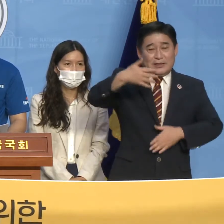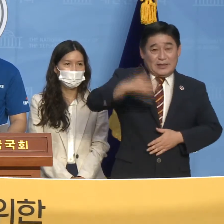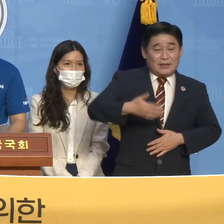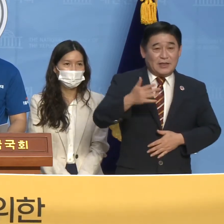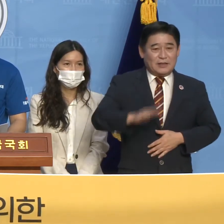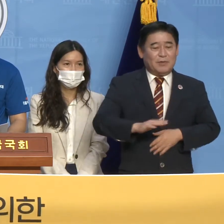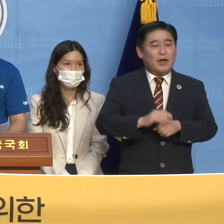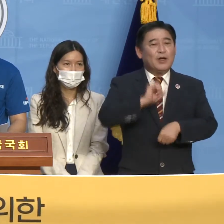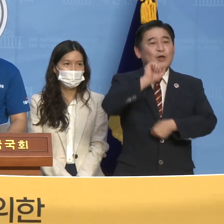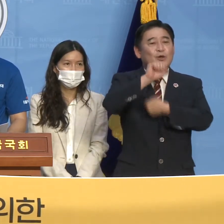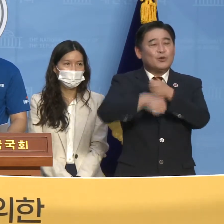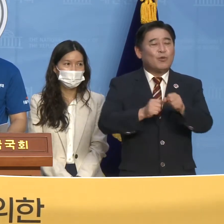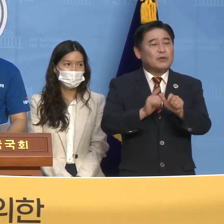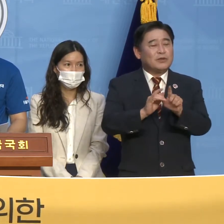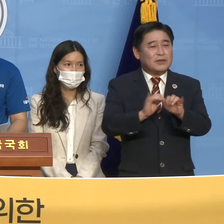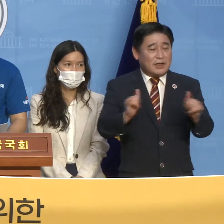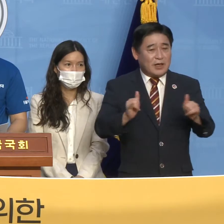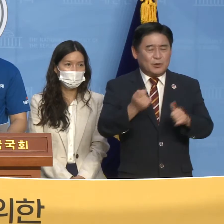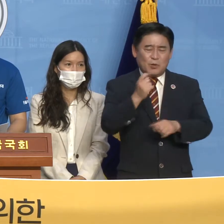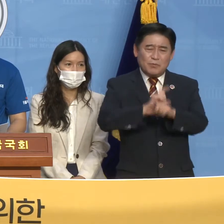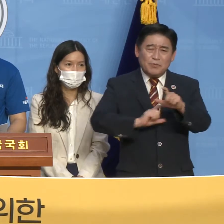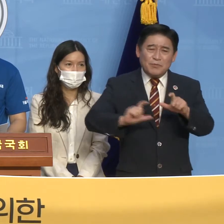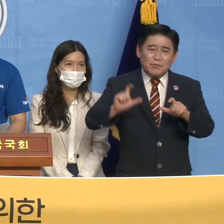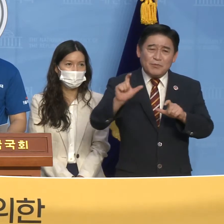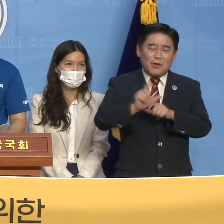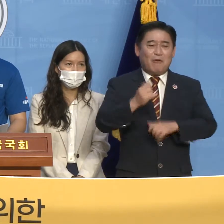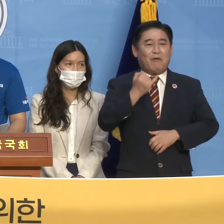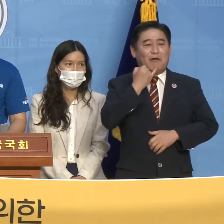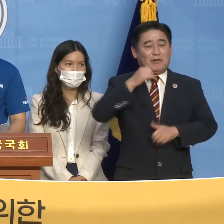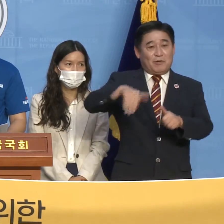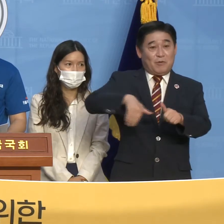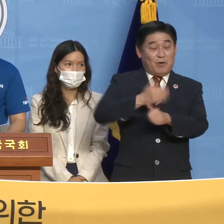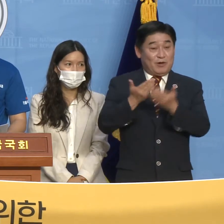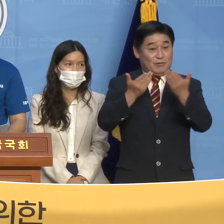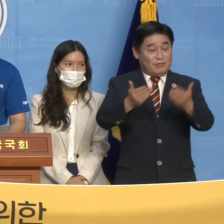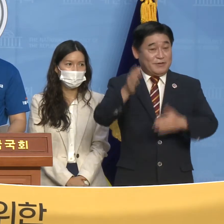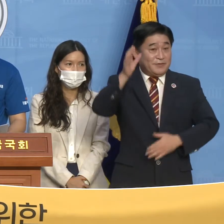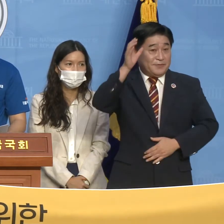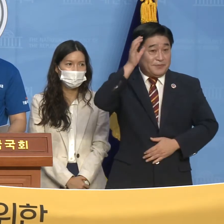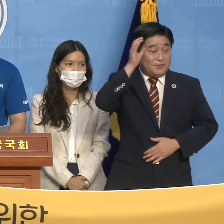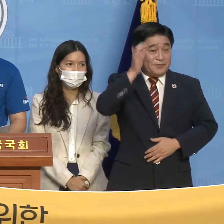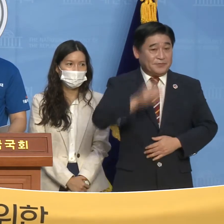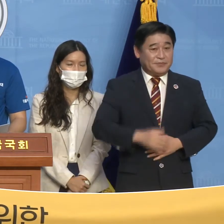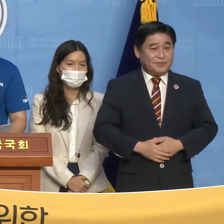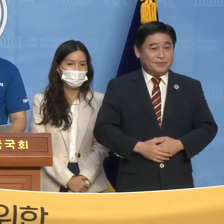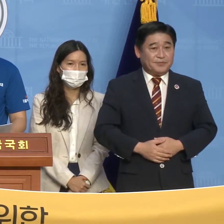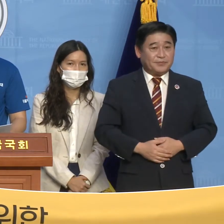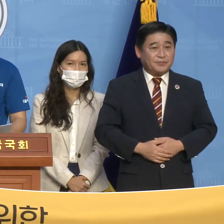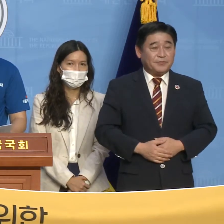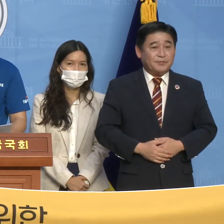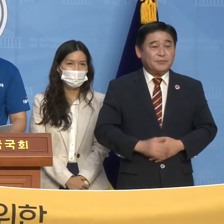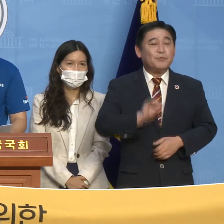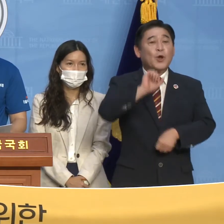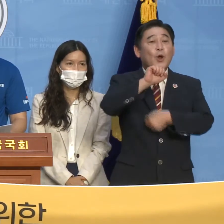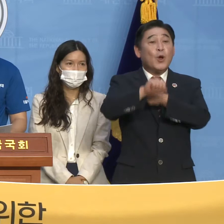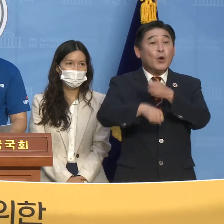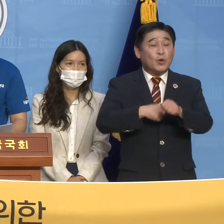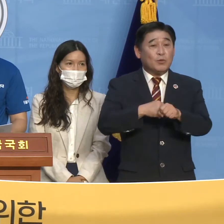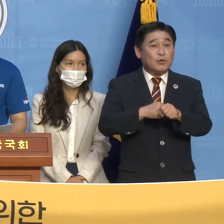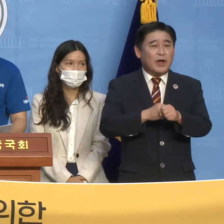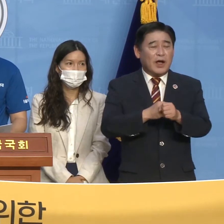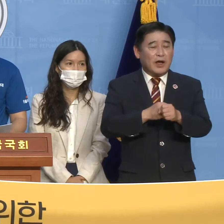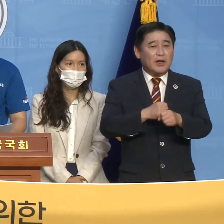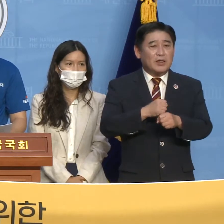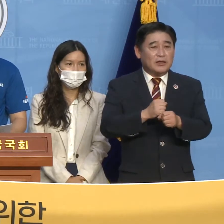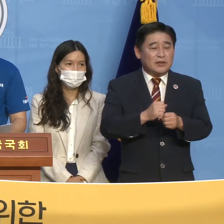수족관에서 생활하는 동물들에게 조금은 더 괜찮은 환경을 제공할 수 있으리라 기대합니다. 또 야생동물과의 무분별한